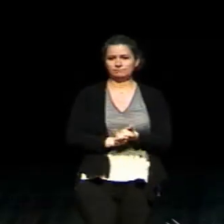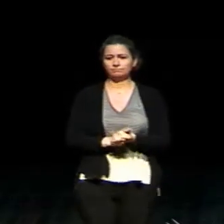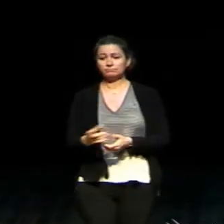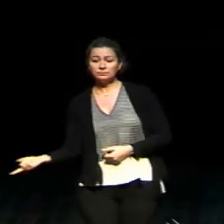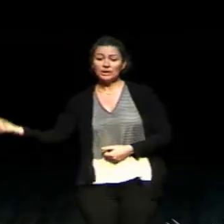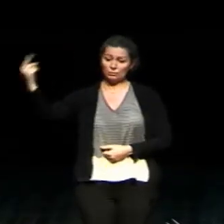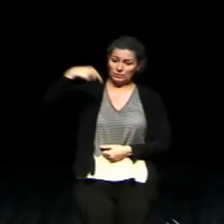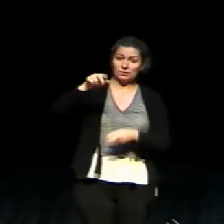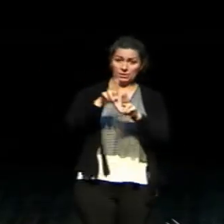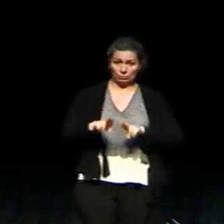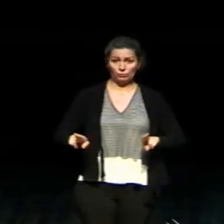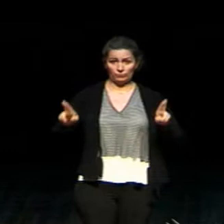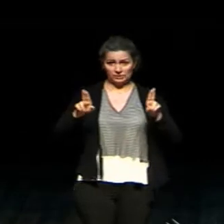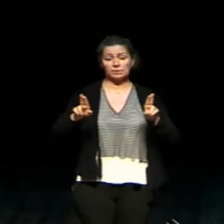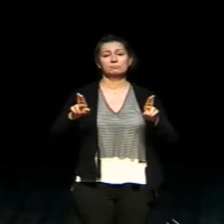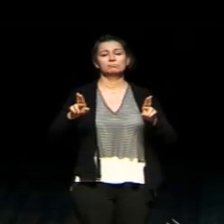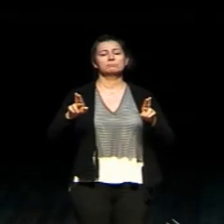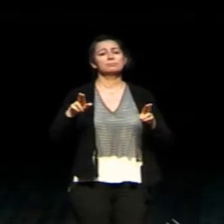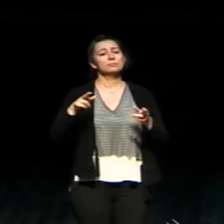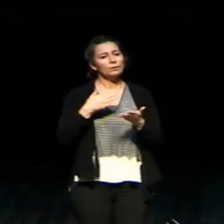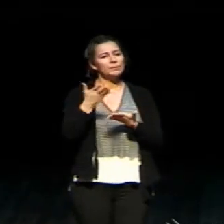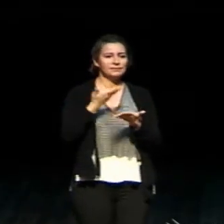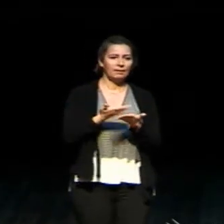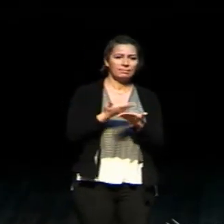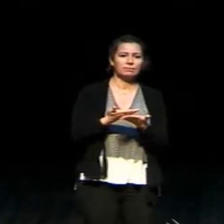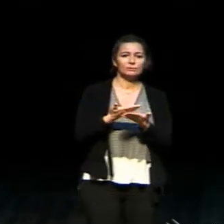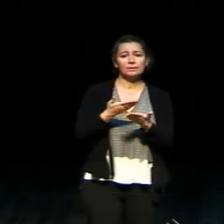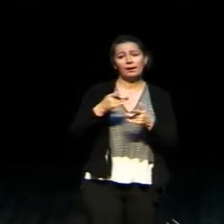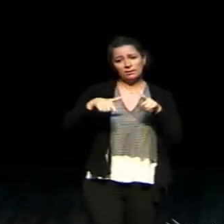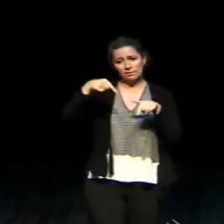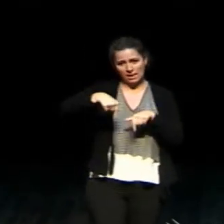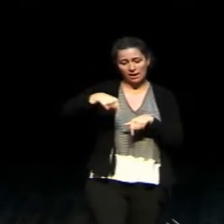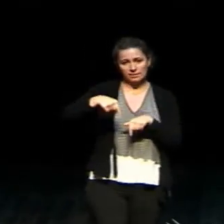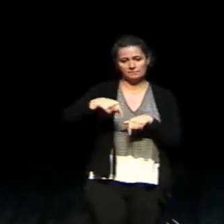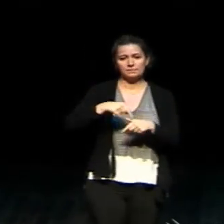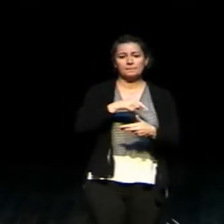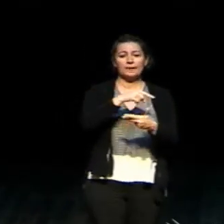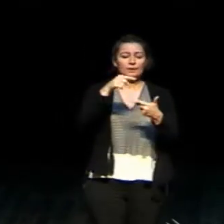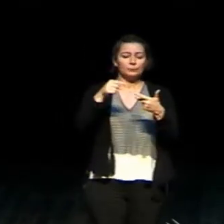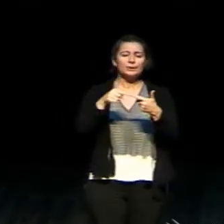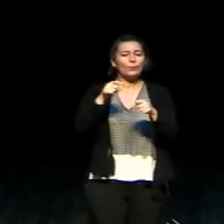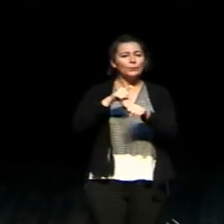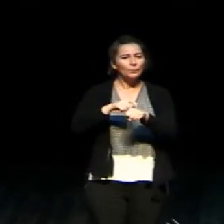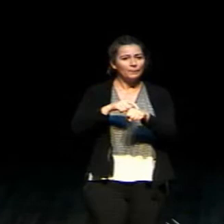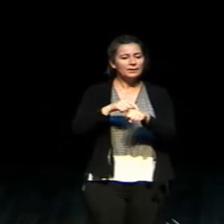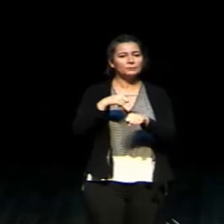pesquisa, o enfoque também foi esse. Retornando novamente para a UFSC, olhando o trabalho